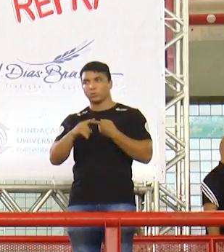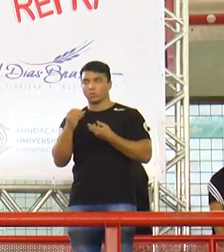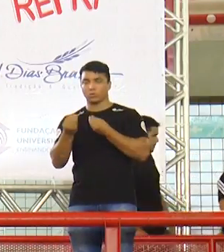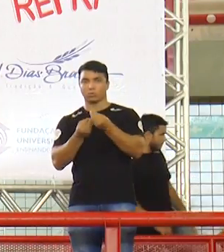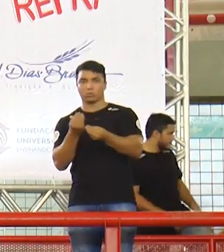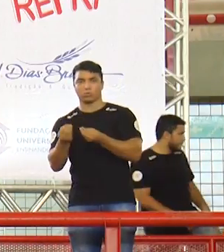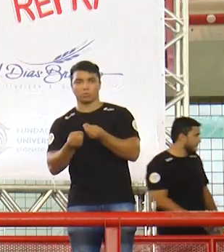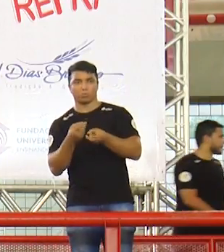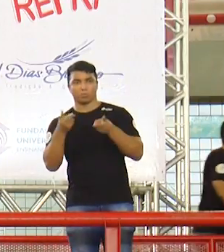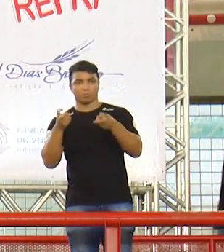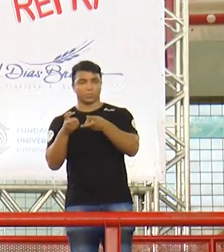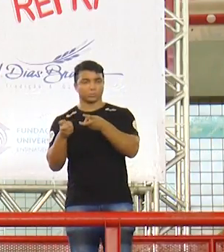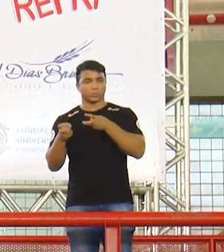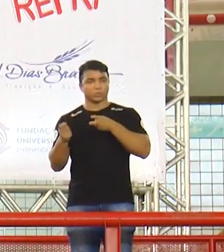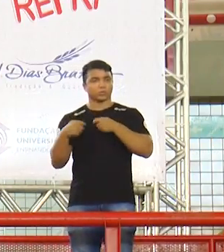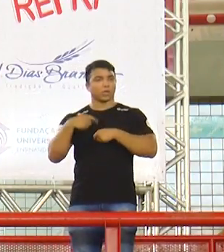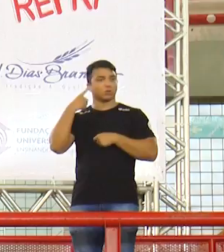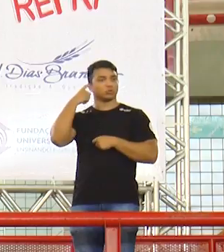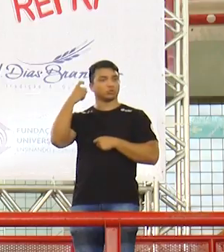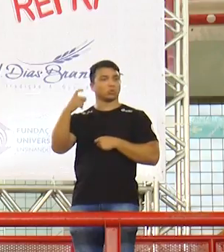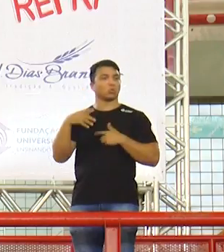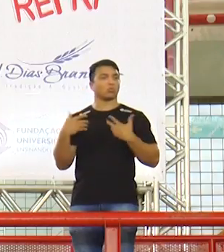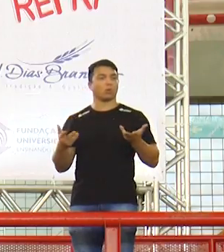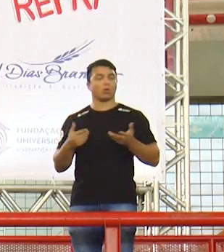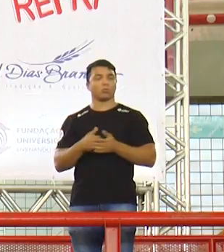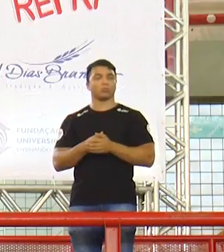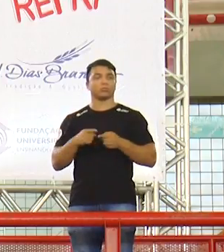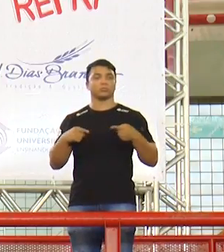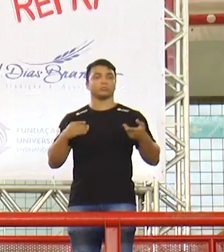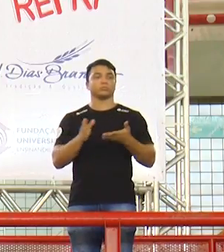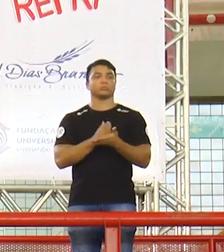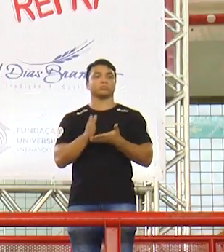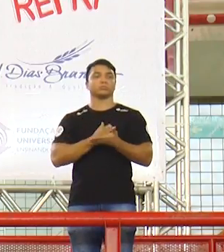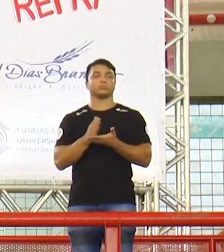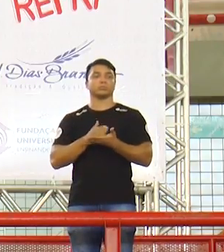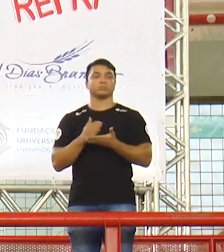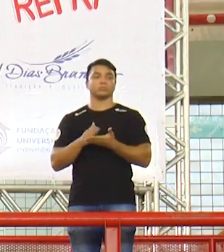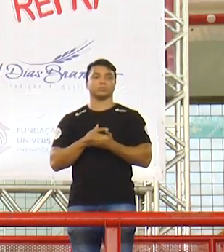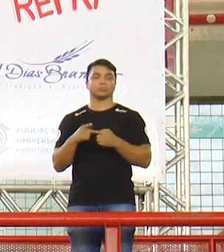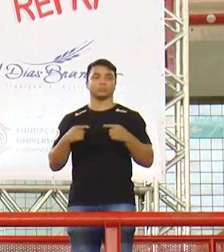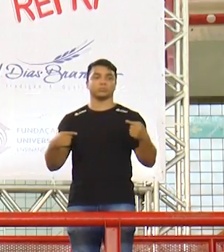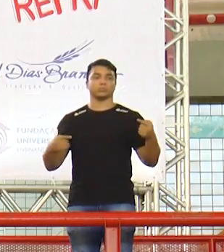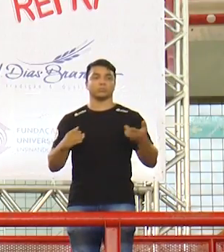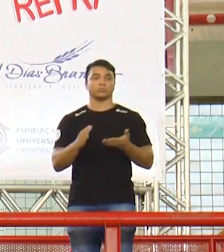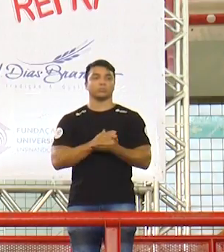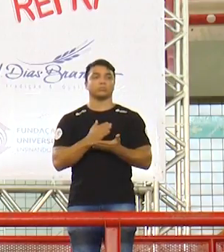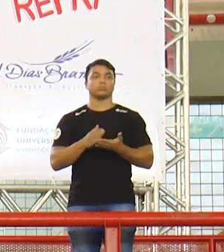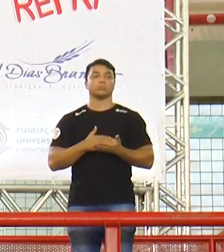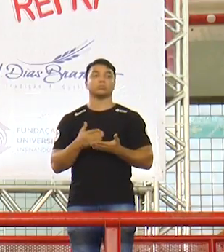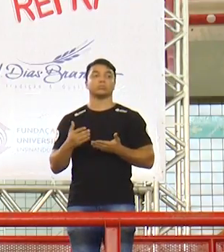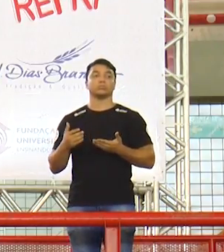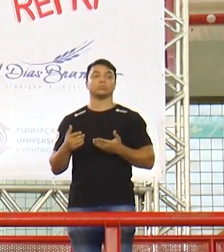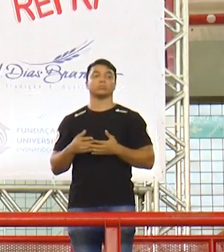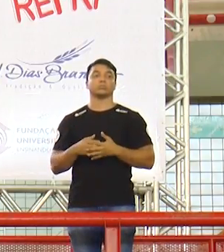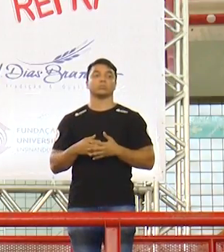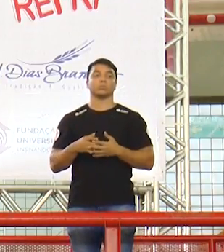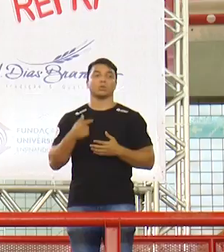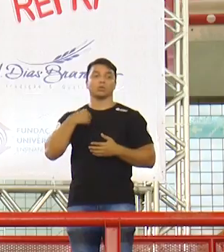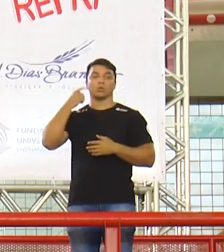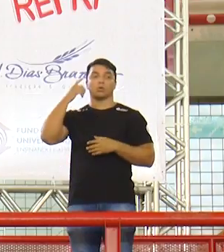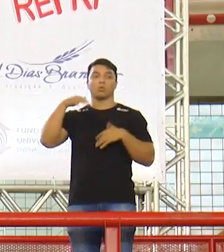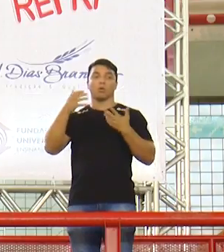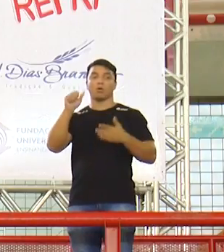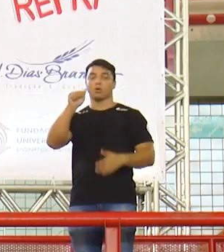mas perceba a sonoridade de tudo que você está lendo. Qual é a alternativa que traz